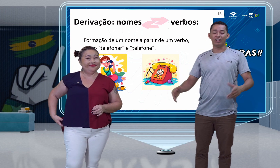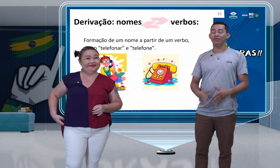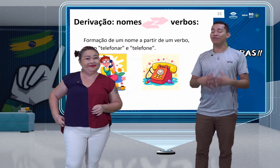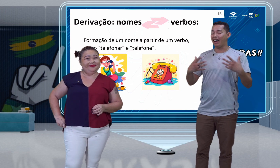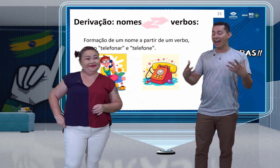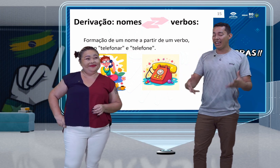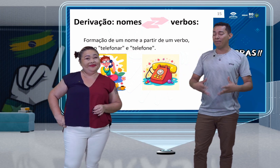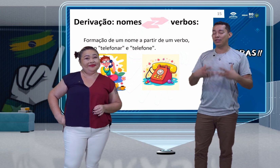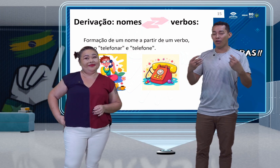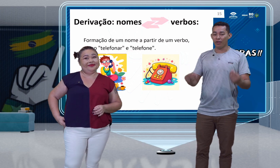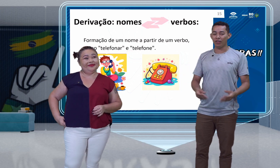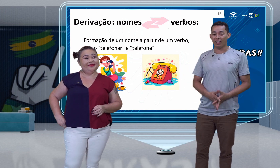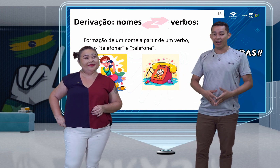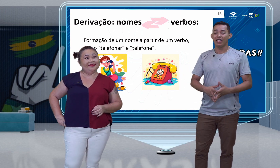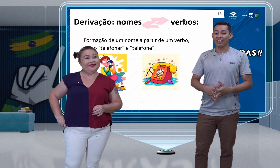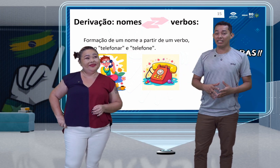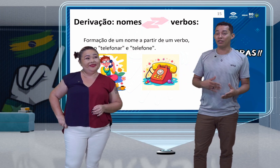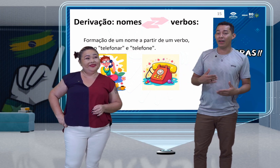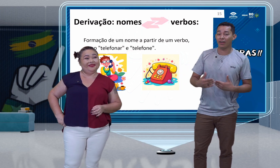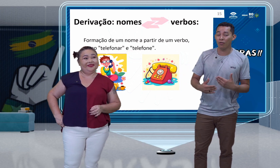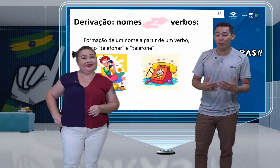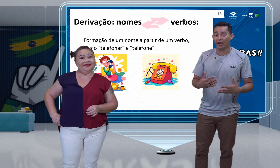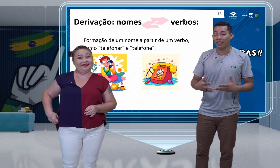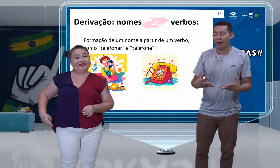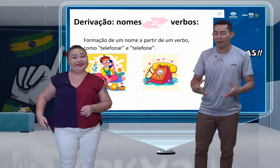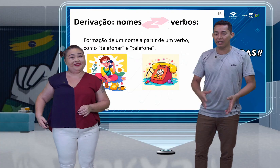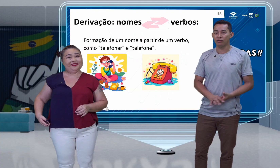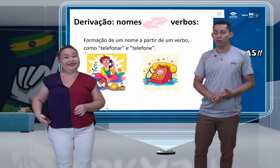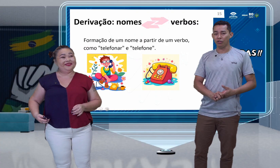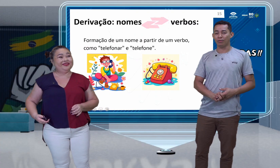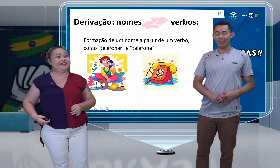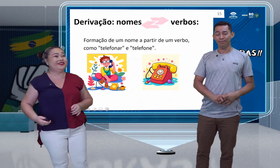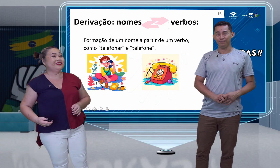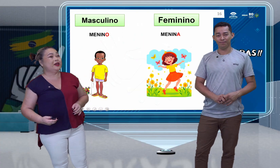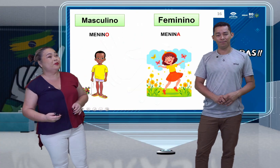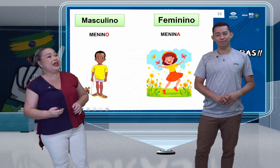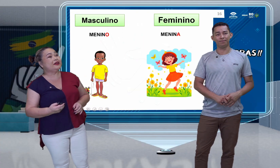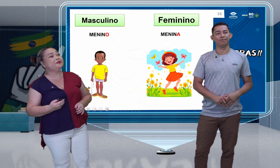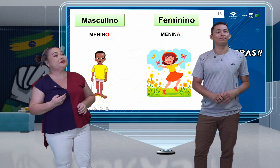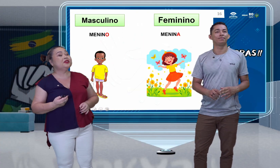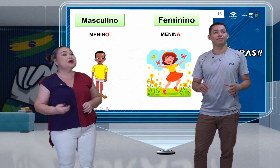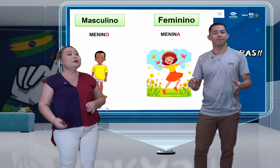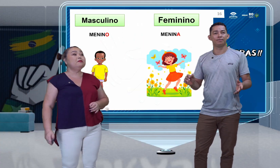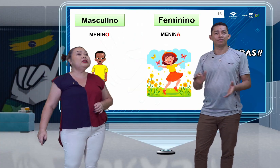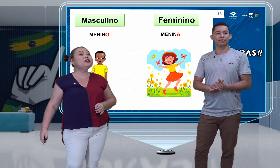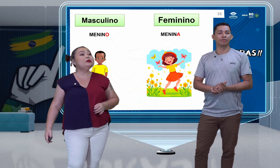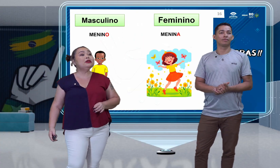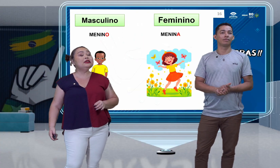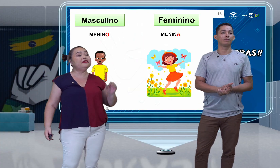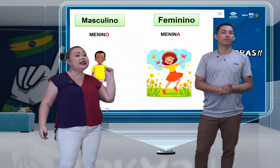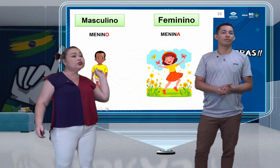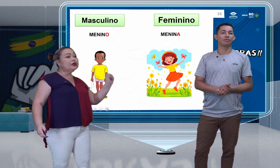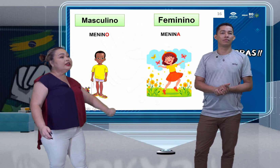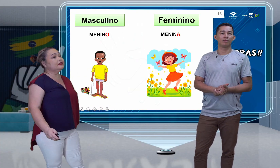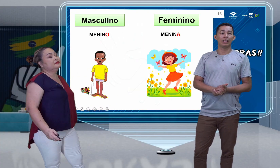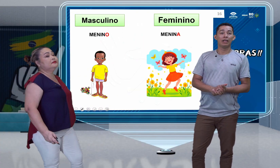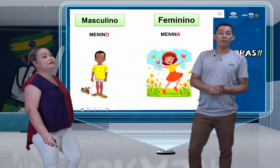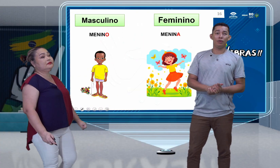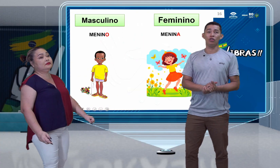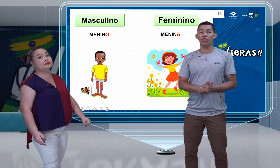Então, vai absorvendo aí, que a gente vai acompanhando e vai aprendendo tudinho, bom? Vamos lá. Menino e menina, vai lá, Jolan.